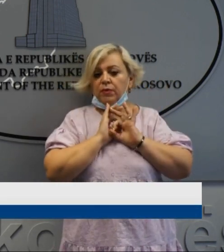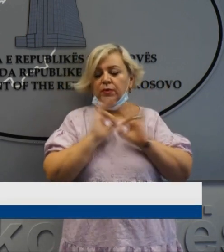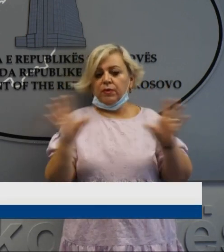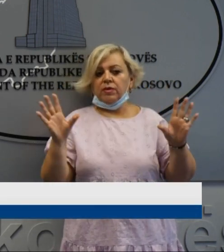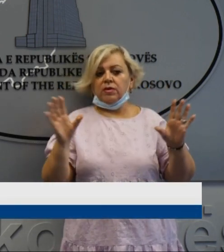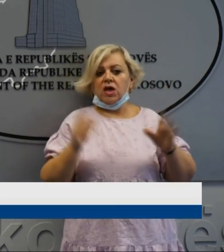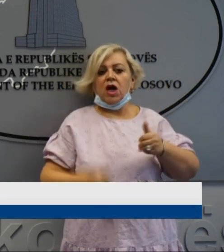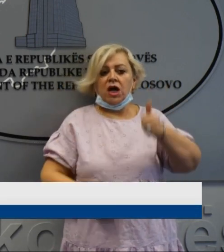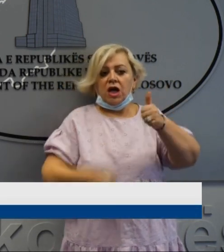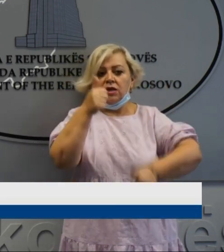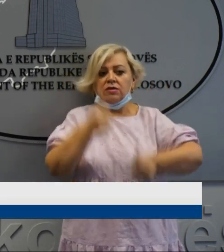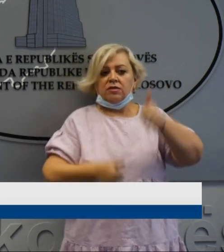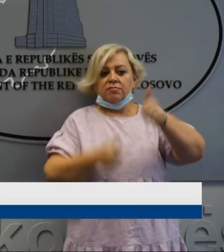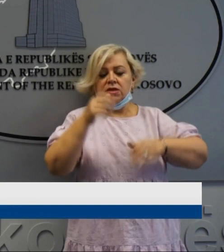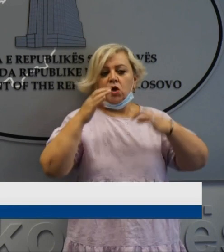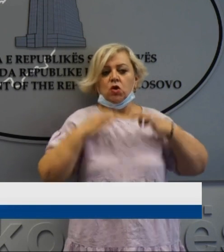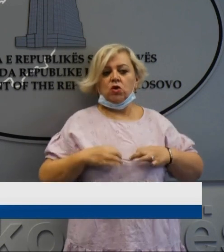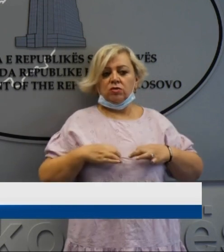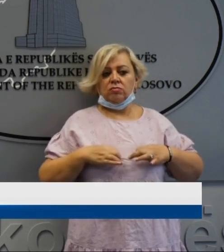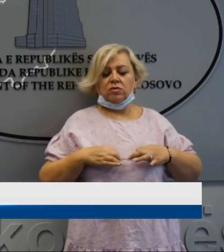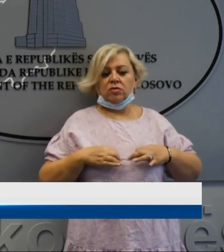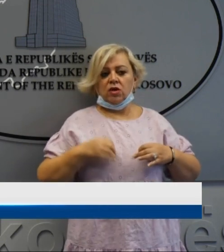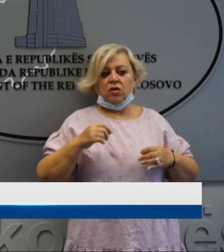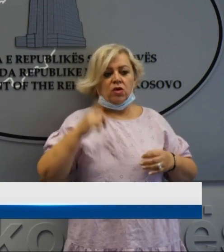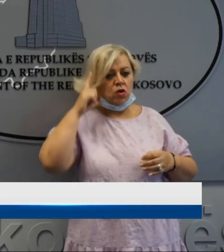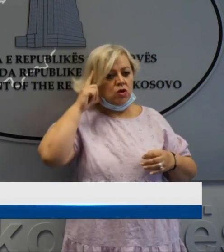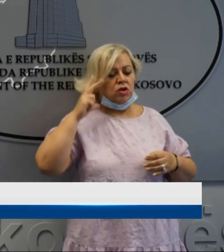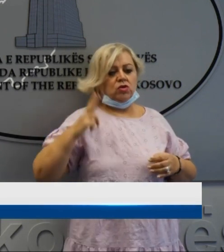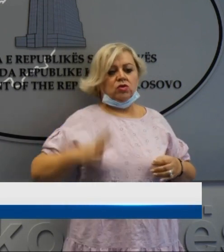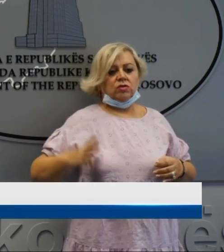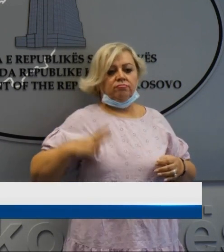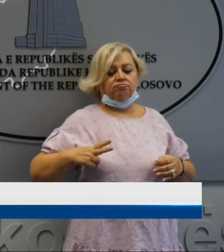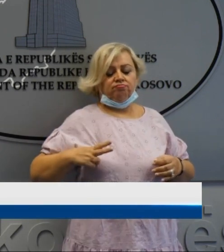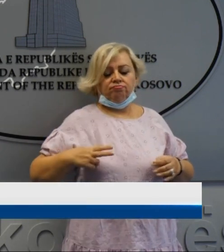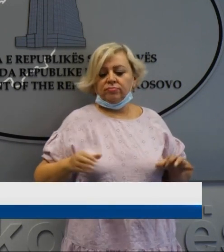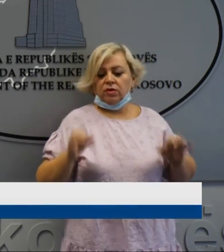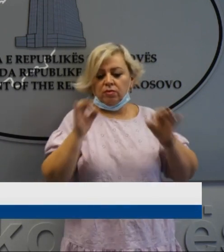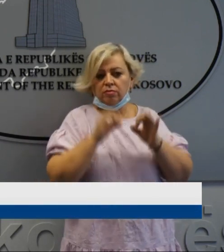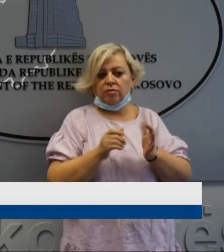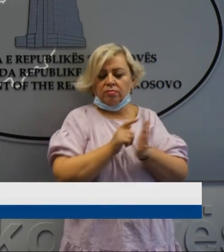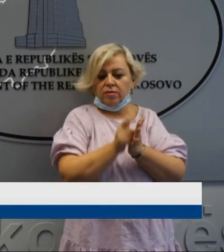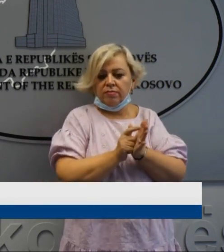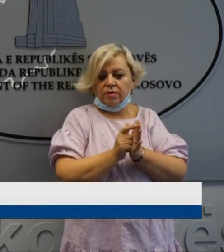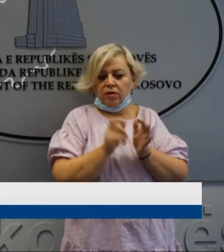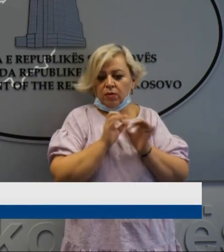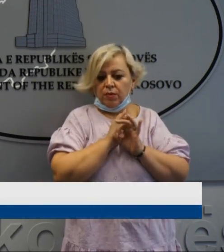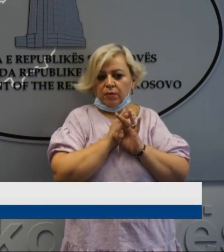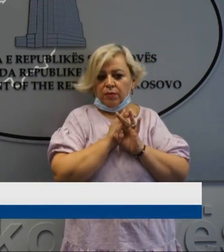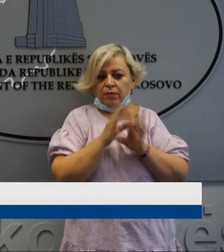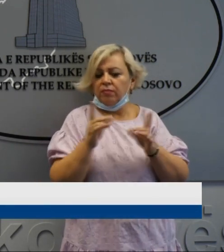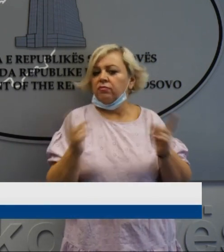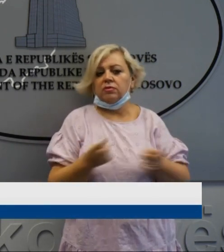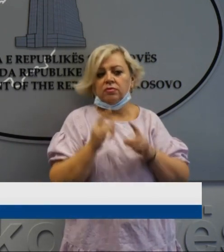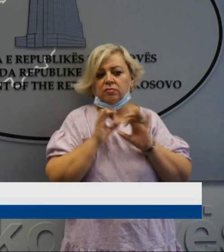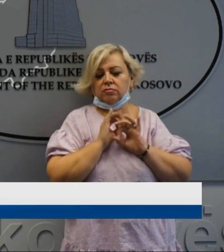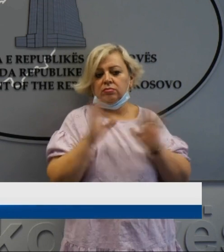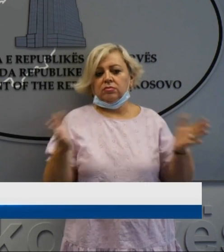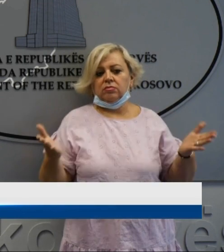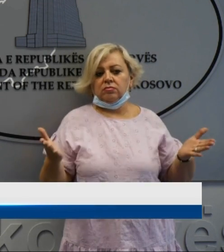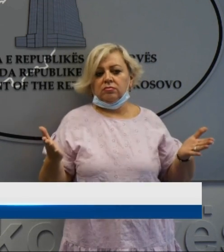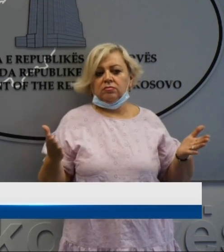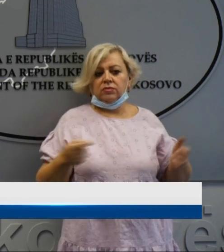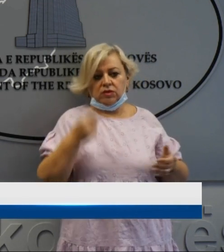herë për garën time si kryetar i kryeqytetit. Në asnjë moment unë s'kam bër asnjë sekond fushat si qeni edhe